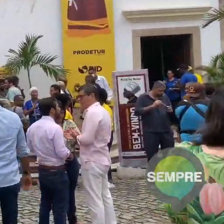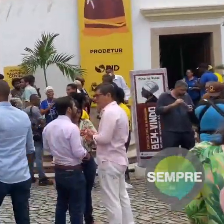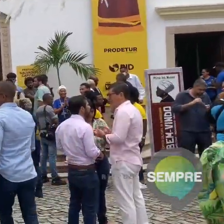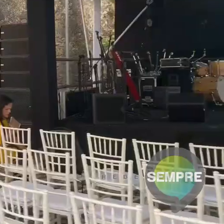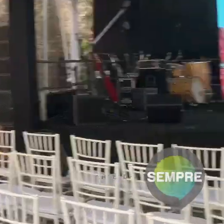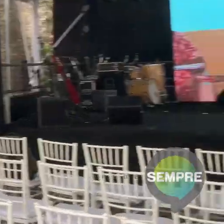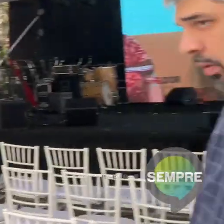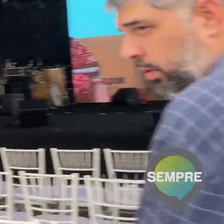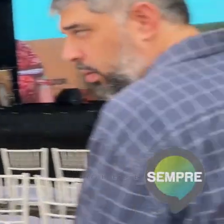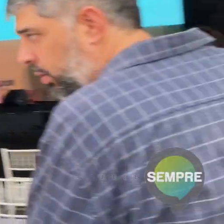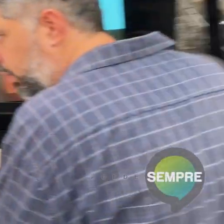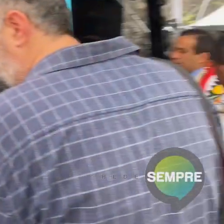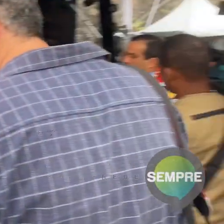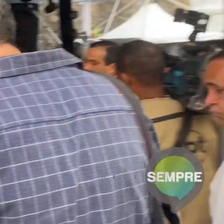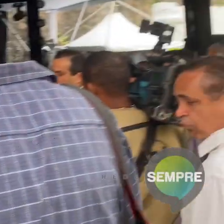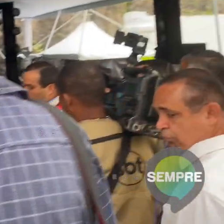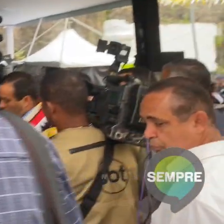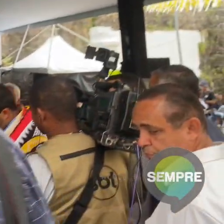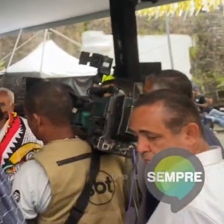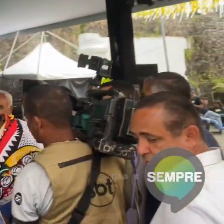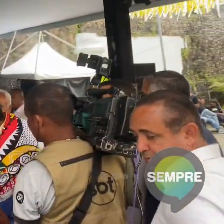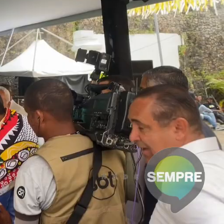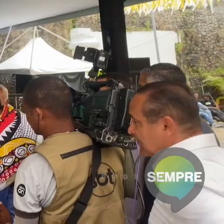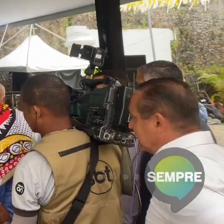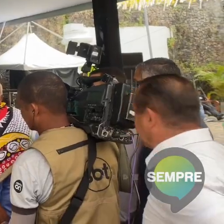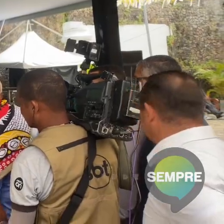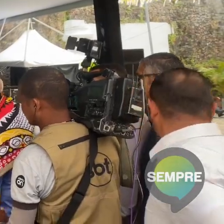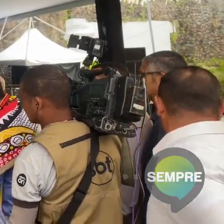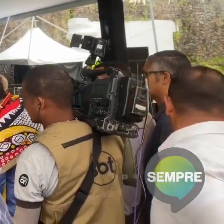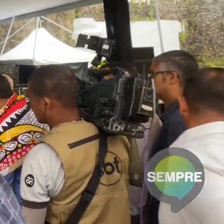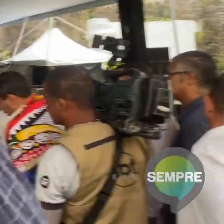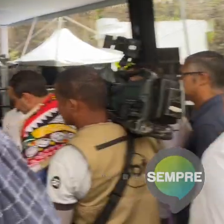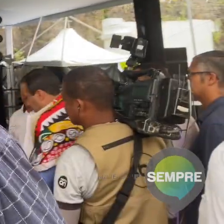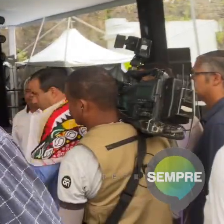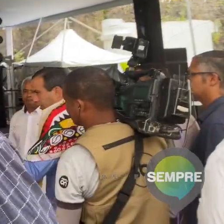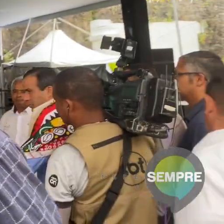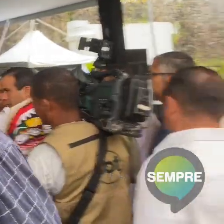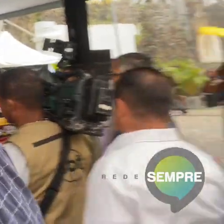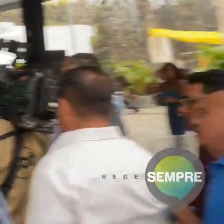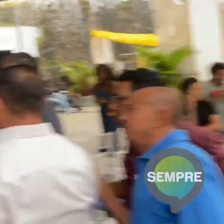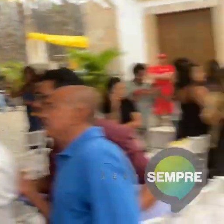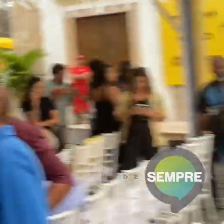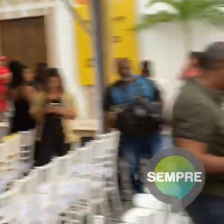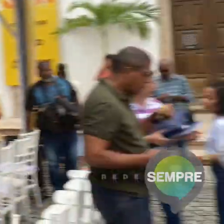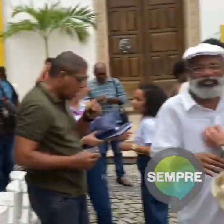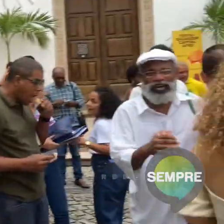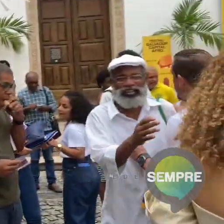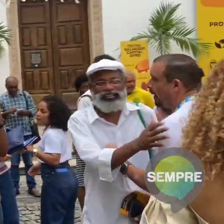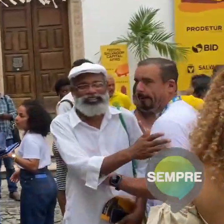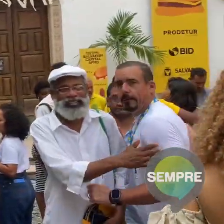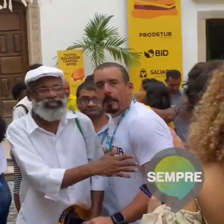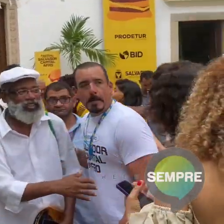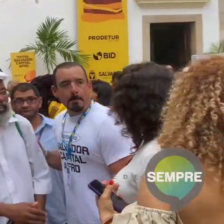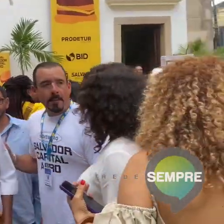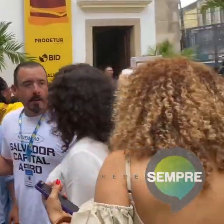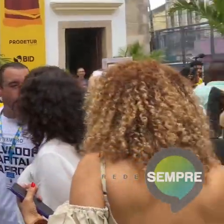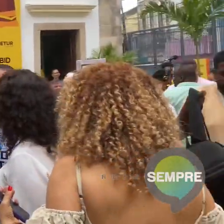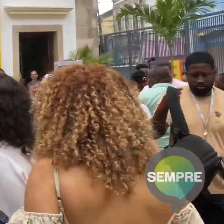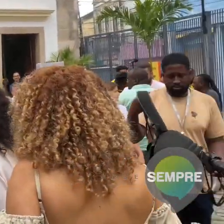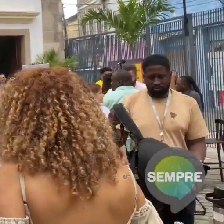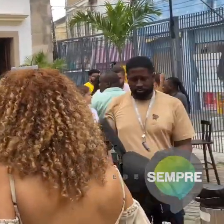chance única para quem quer ter o seu talento potencializado. Por isso, tudo é feito em torno de um único